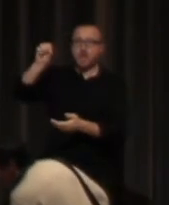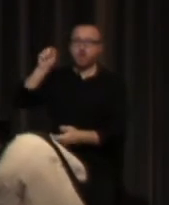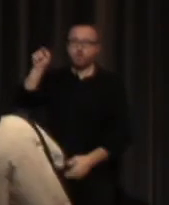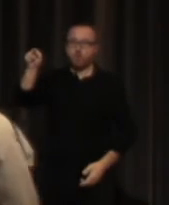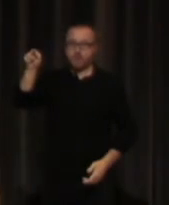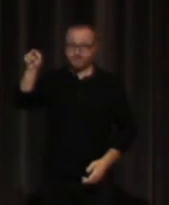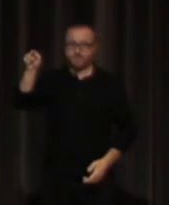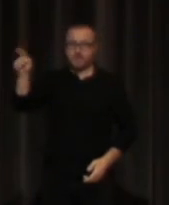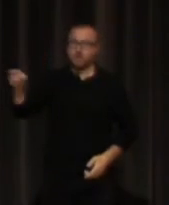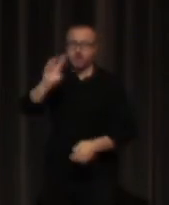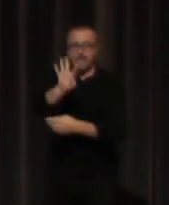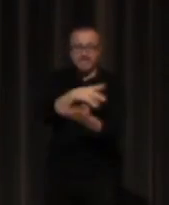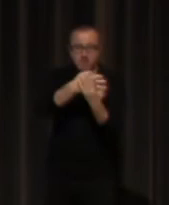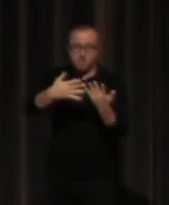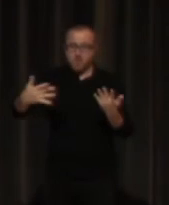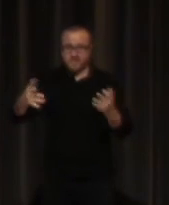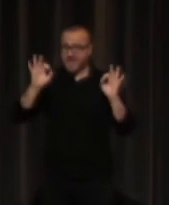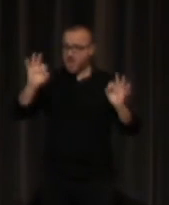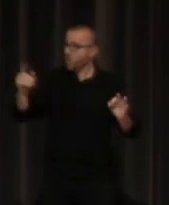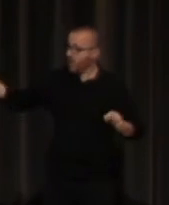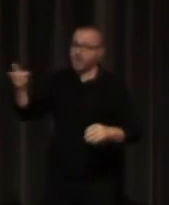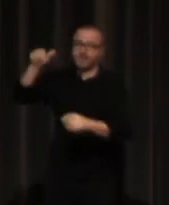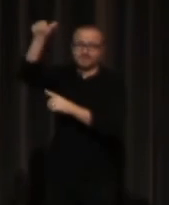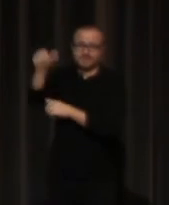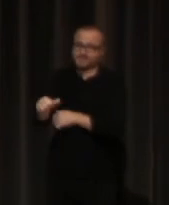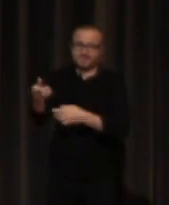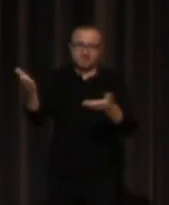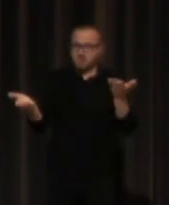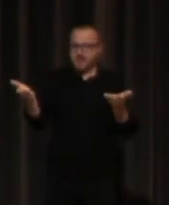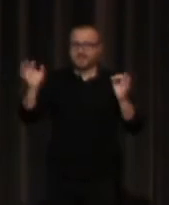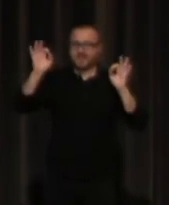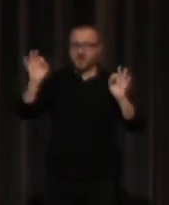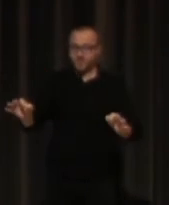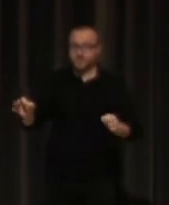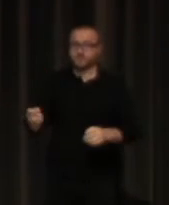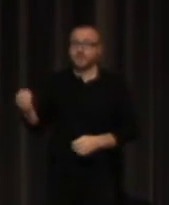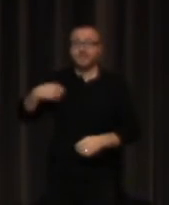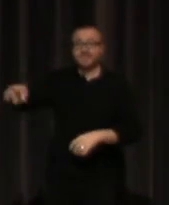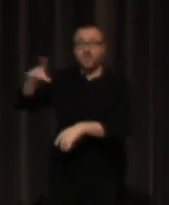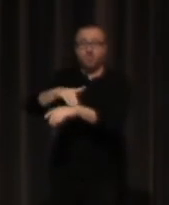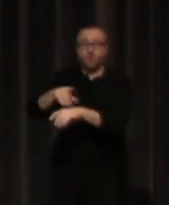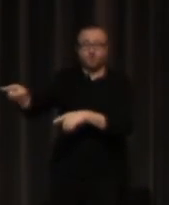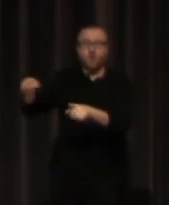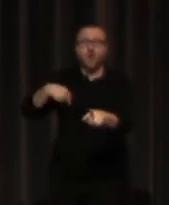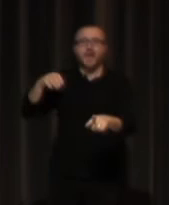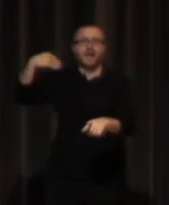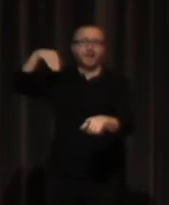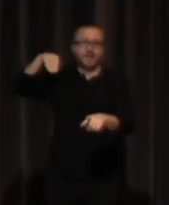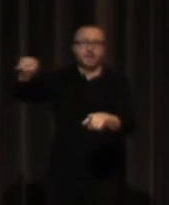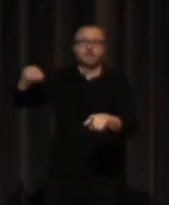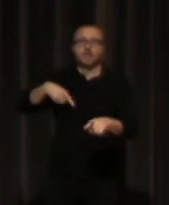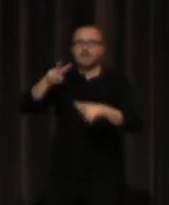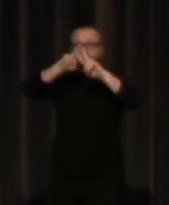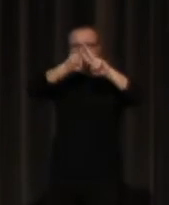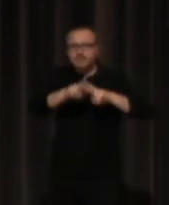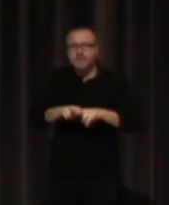com segur que serà la seva intervenció. La doctora Schrabetz es dedica a la recerca relacionada